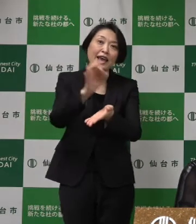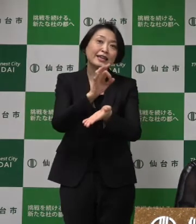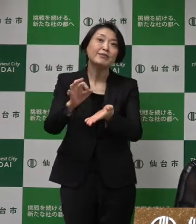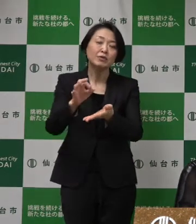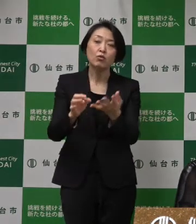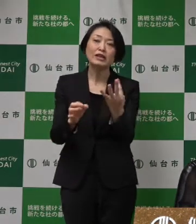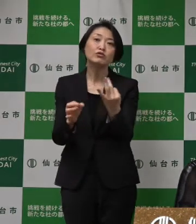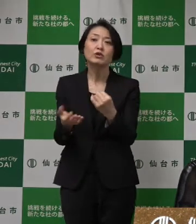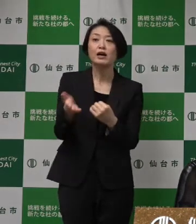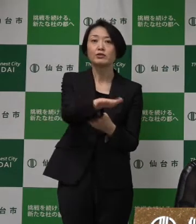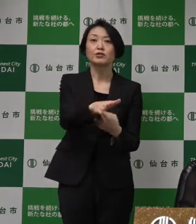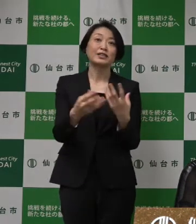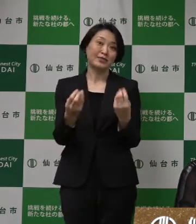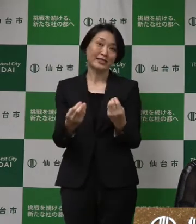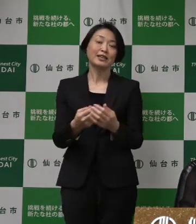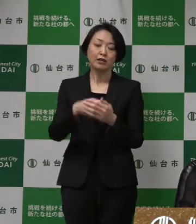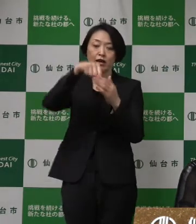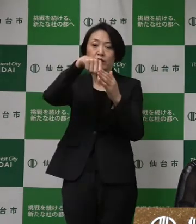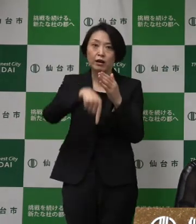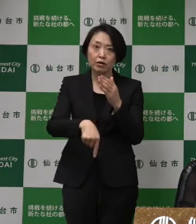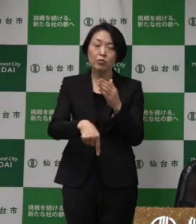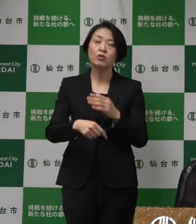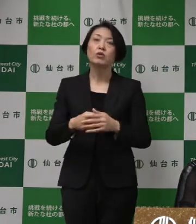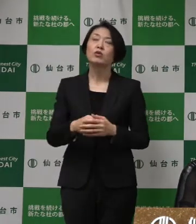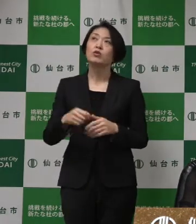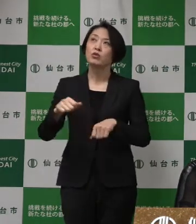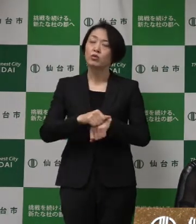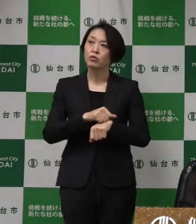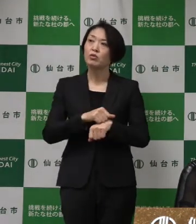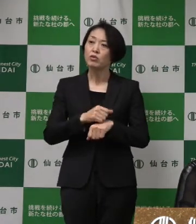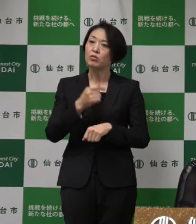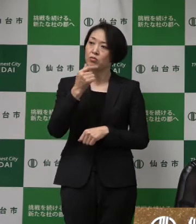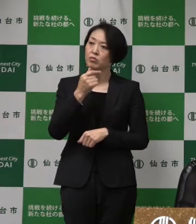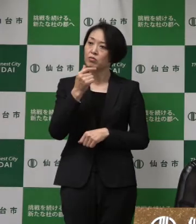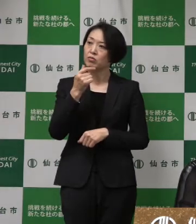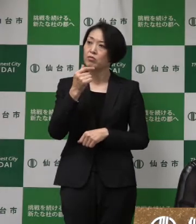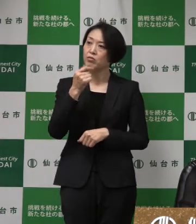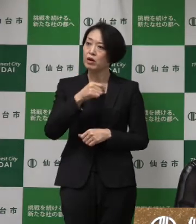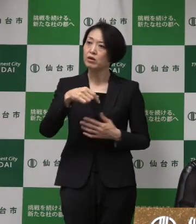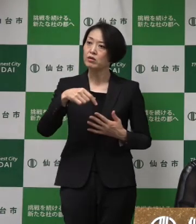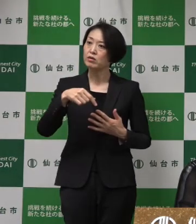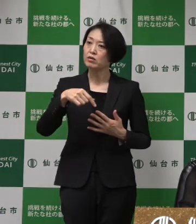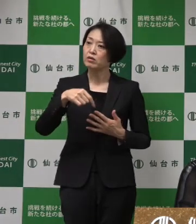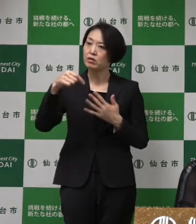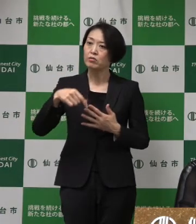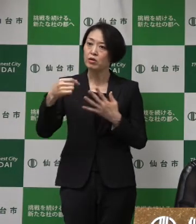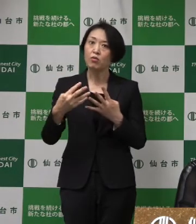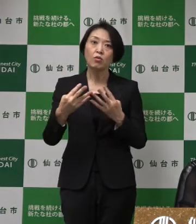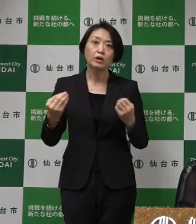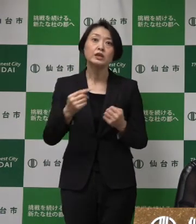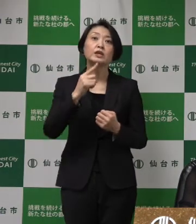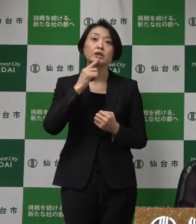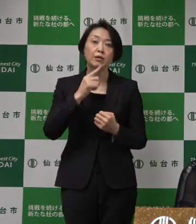ども、まあ、その中でもあの比較的あの返礼品として選ばれている件数が多いものとしましては